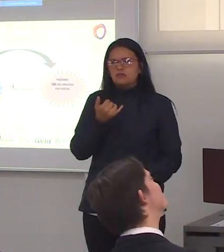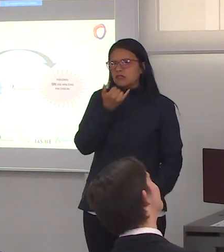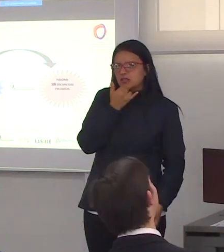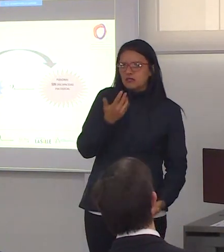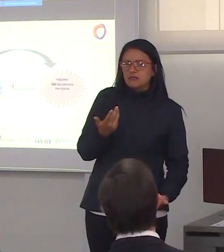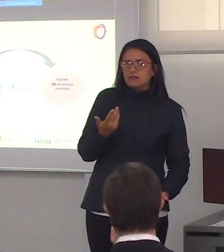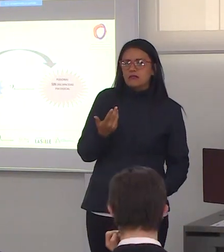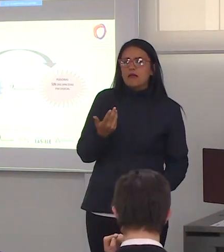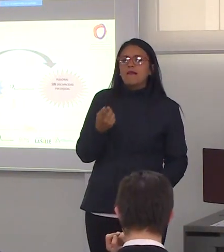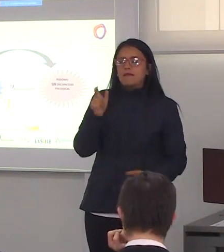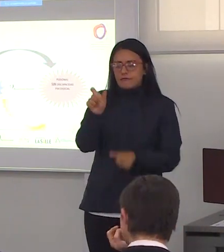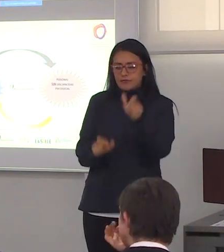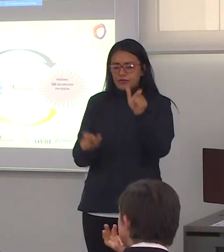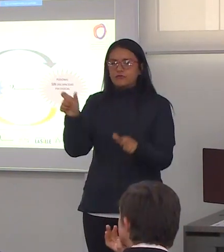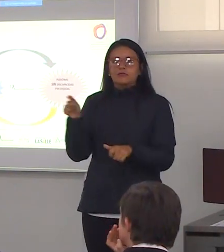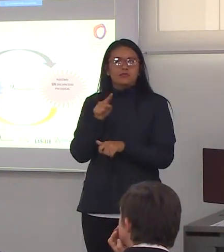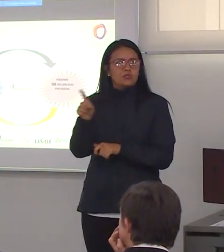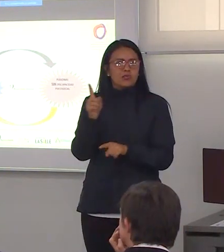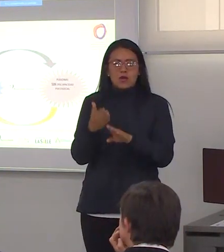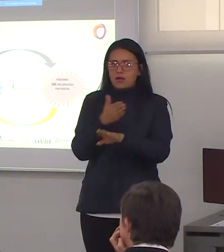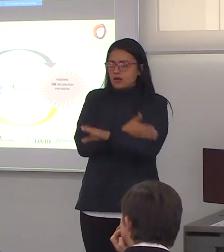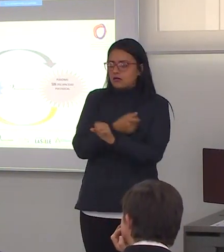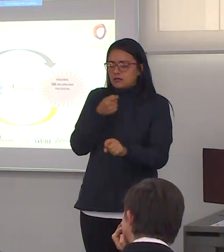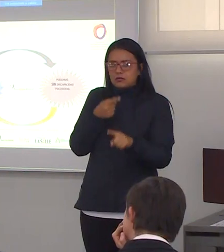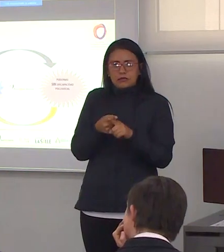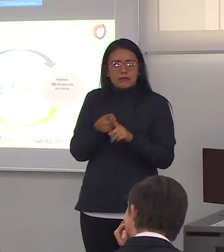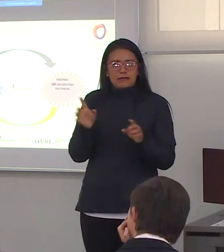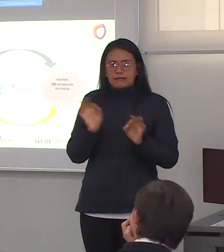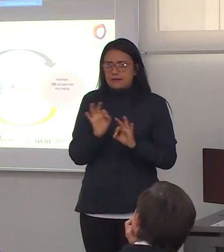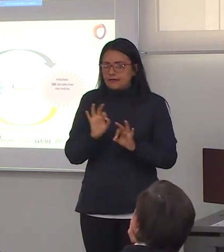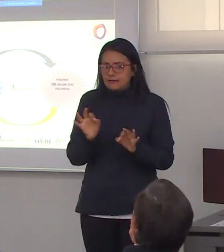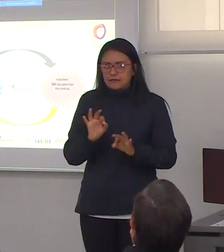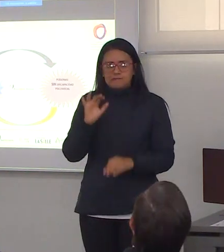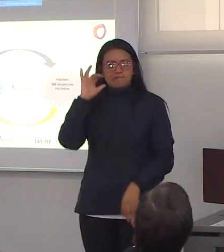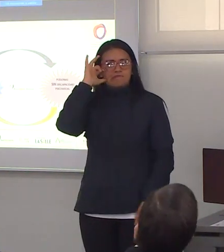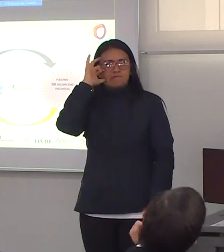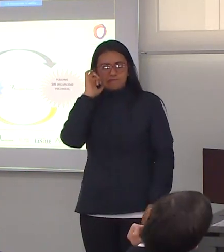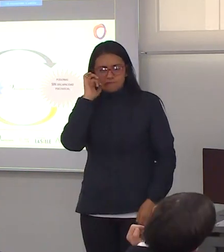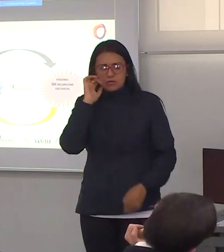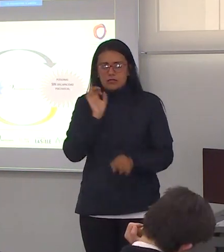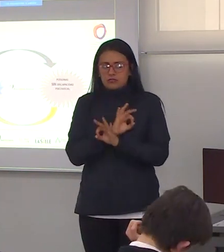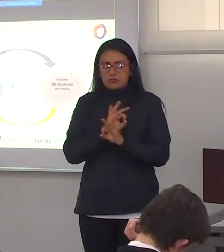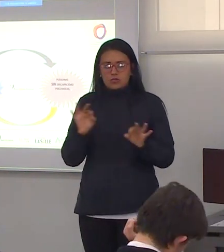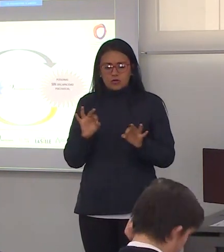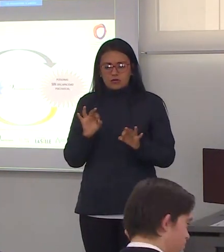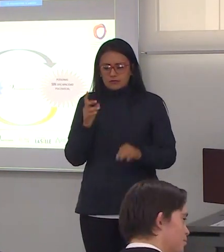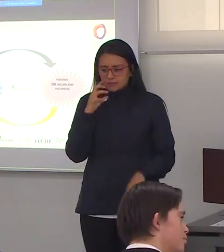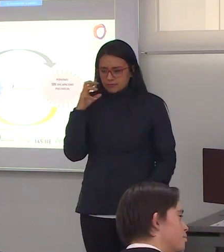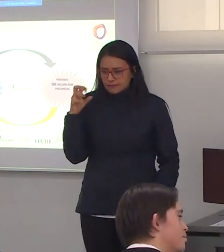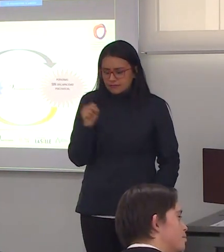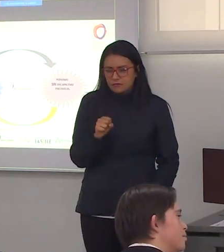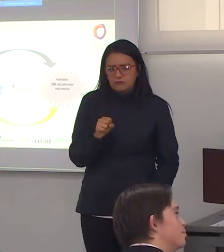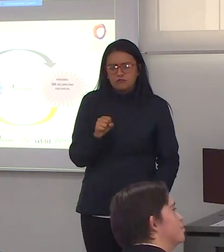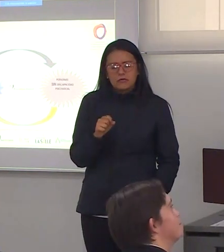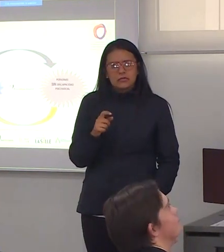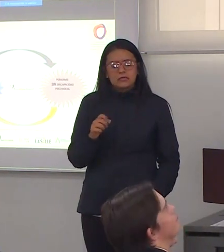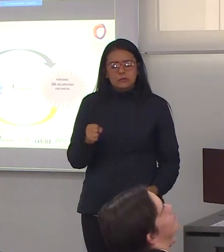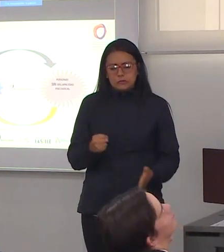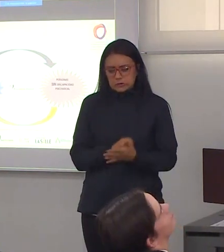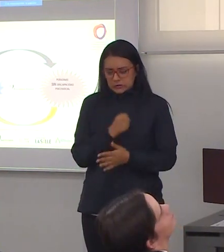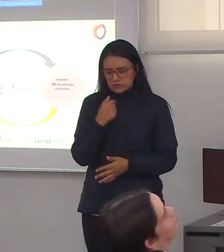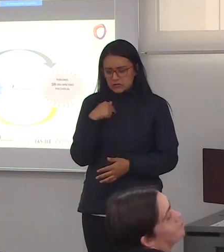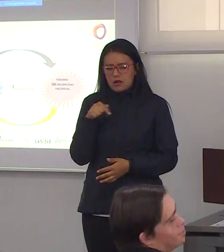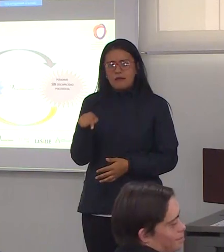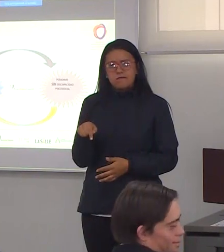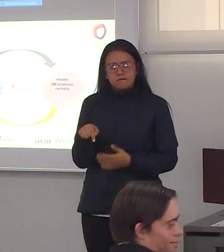y demás a personas que no han pasado por ese filtro de la salud mental encontramos que muchos dicen miércoles yo